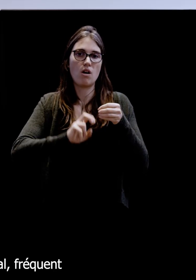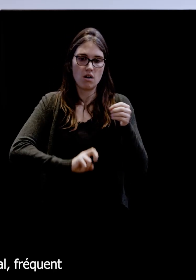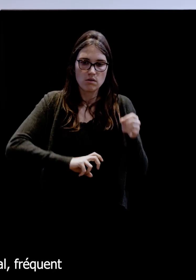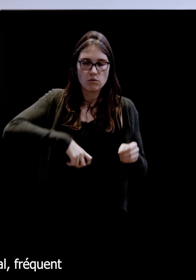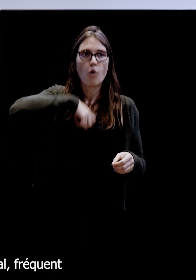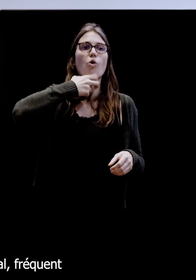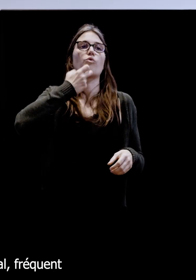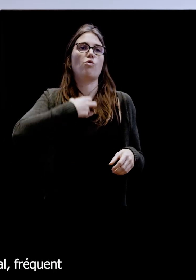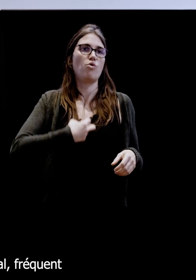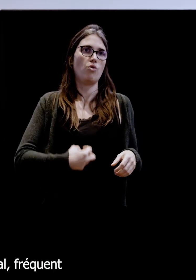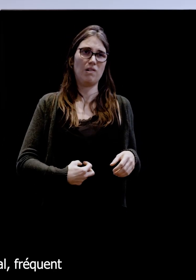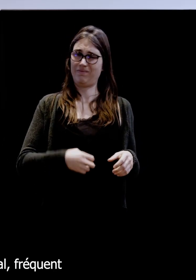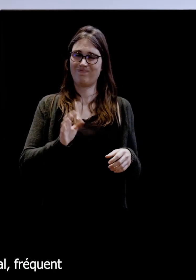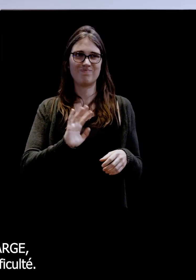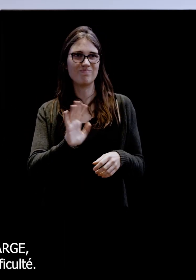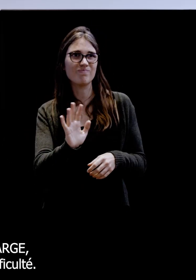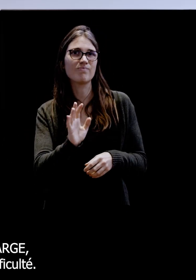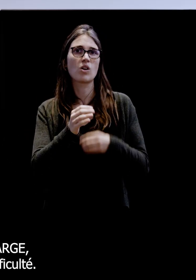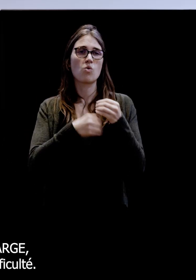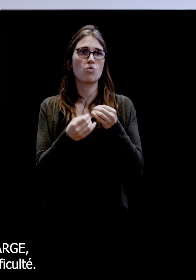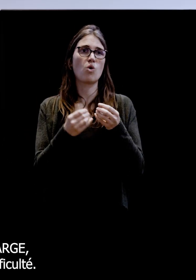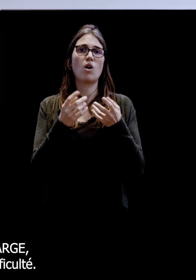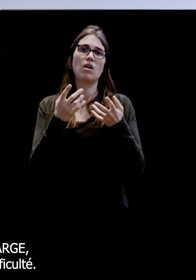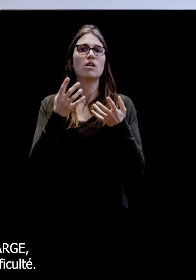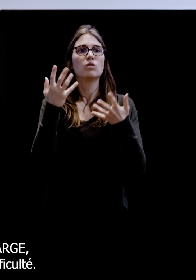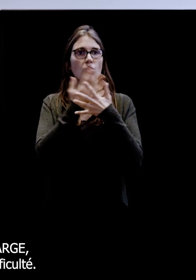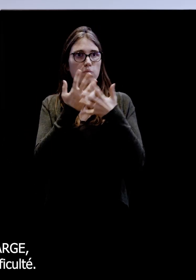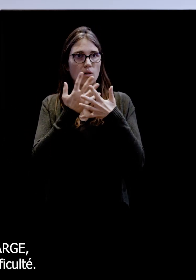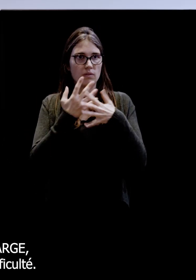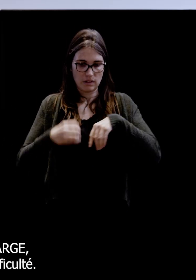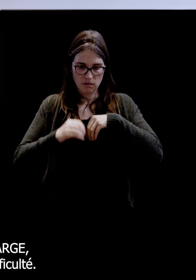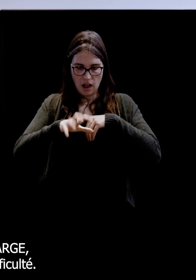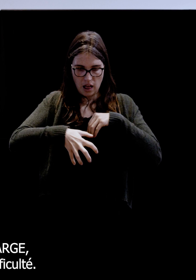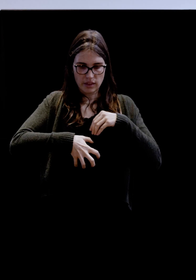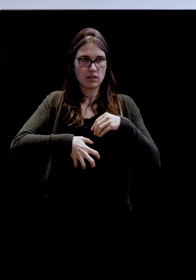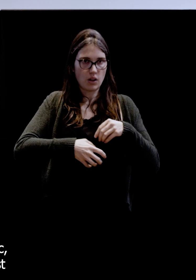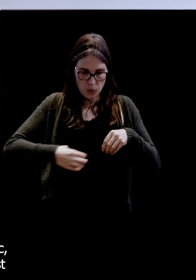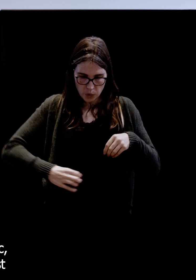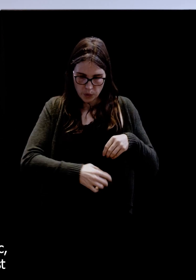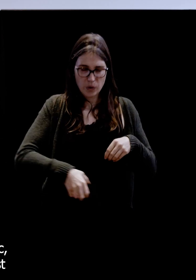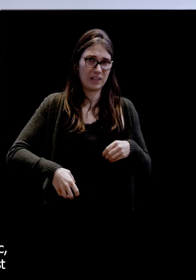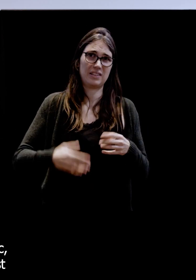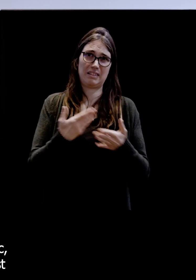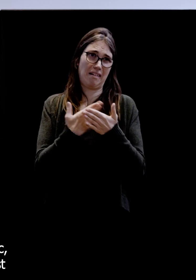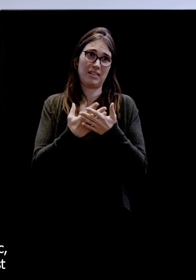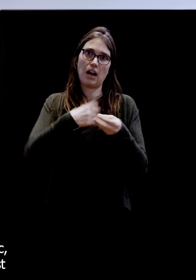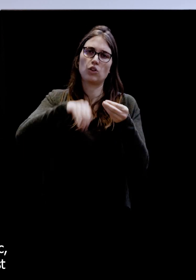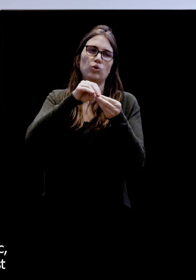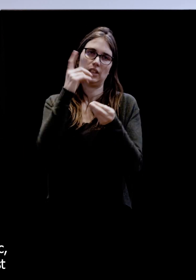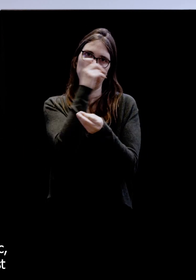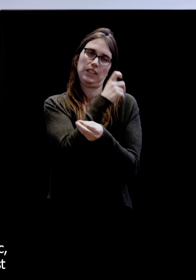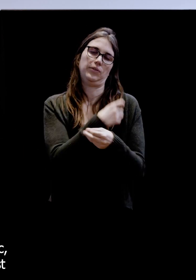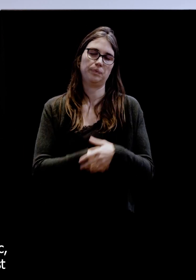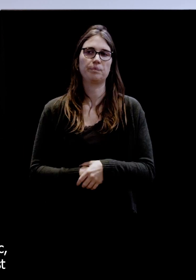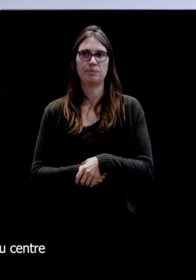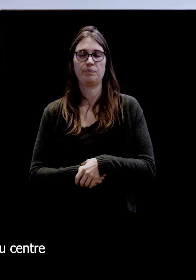le trouble moteur intestinal fréquent chez les enfants charges est également une difficulté. Et puis,